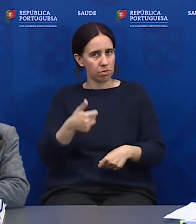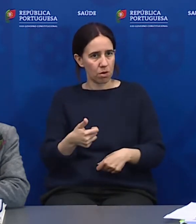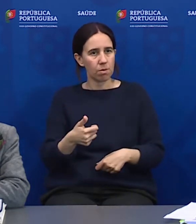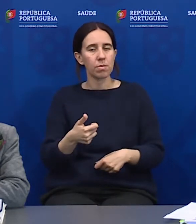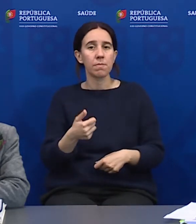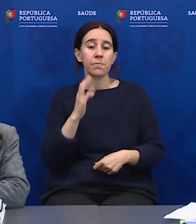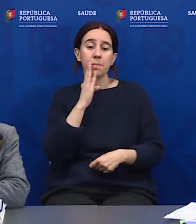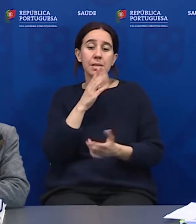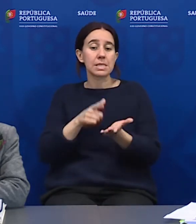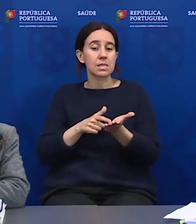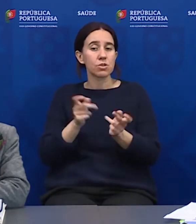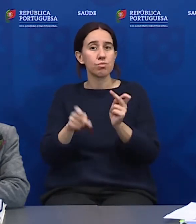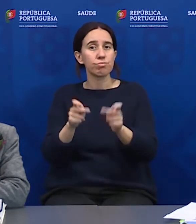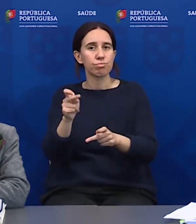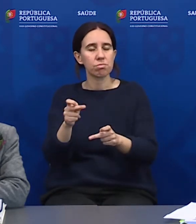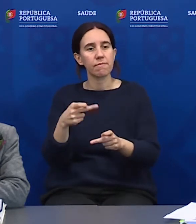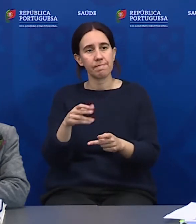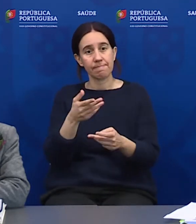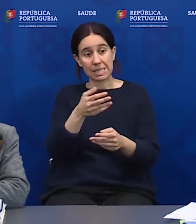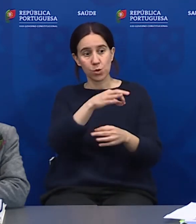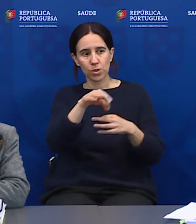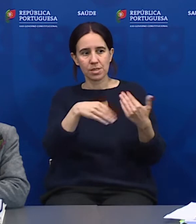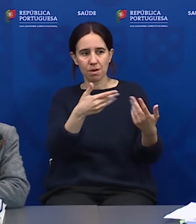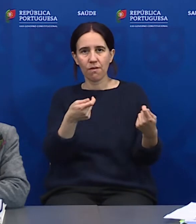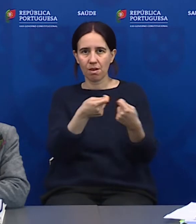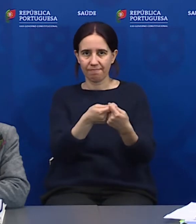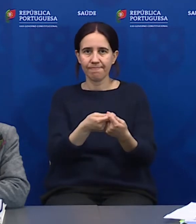de acordo com as necessidades, fazer uso dessas doações.